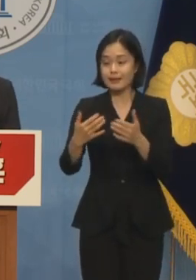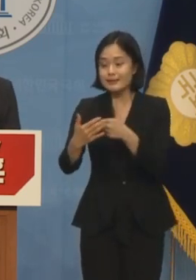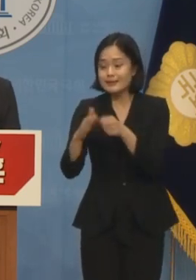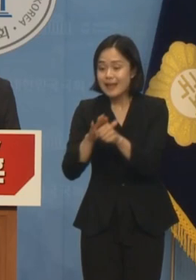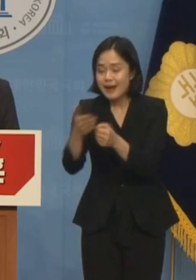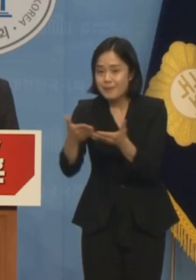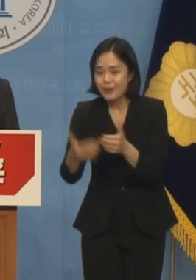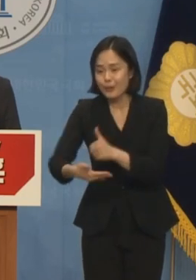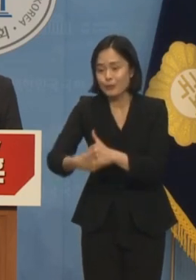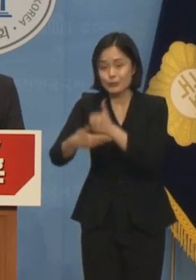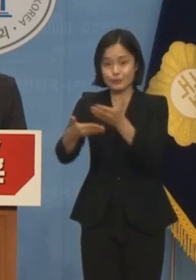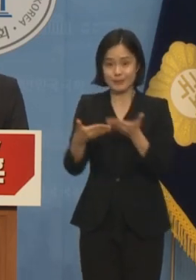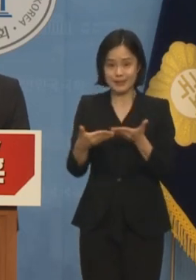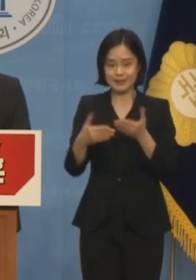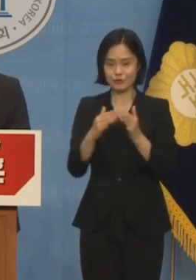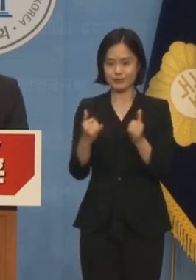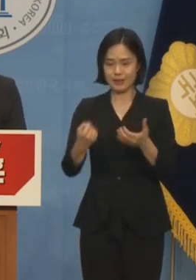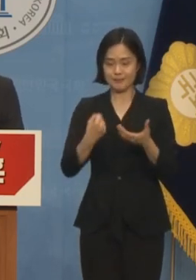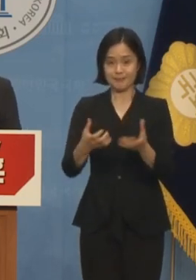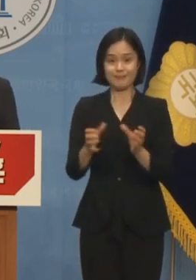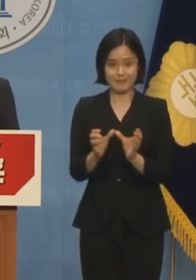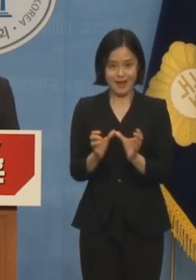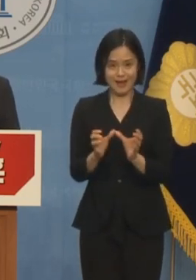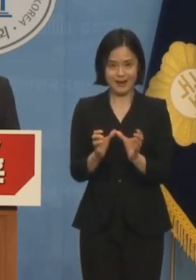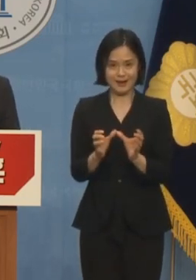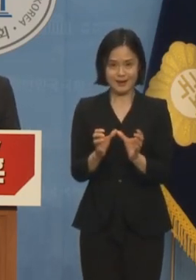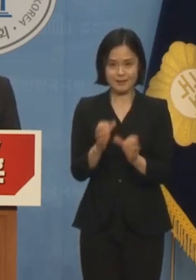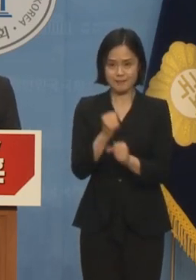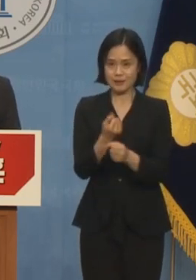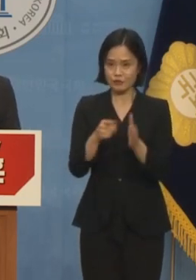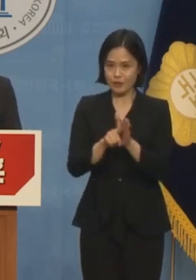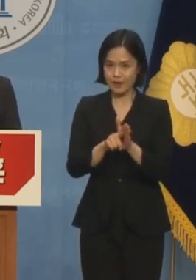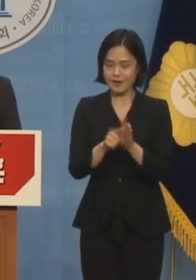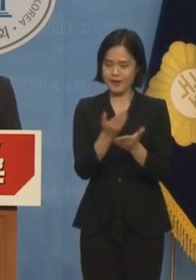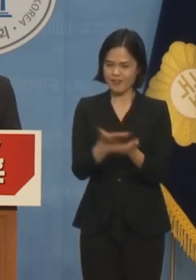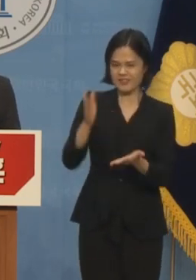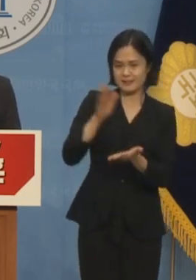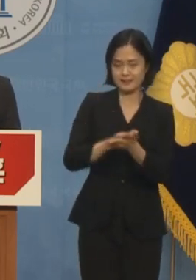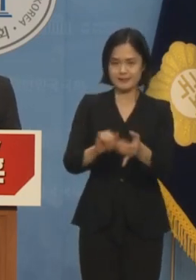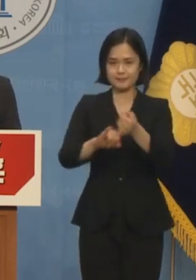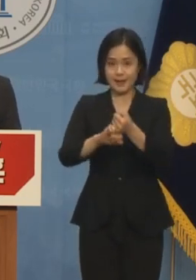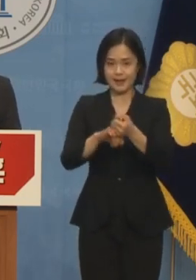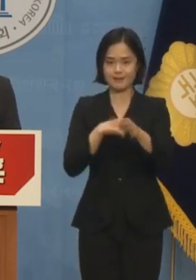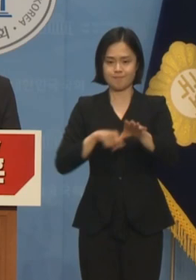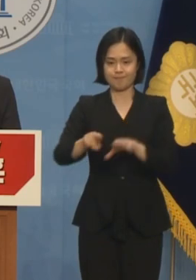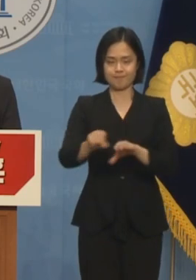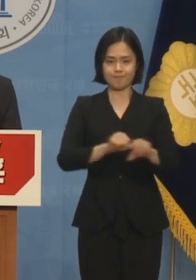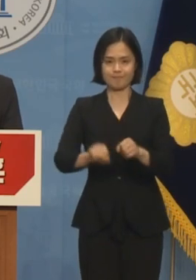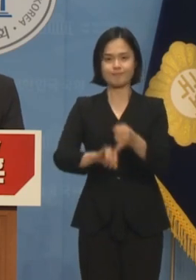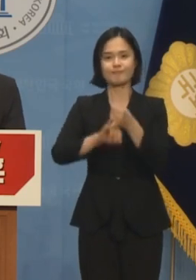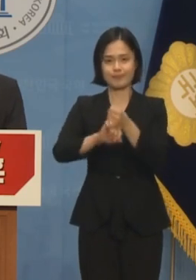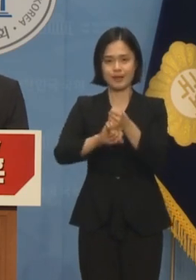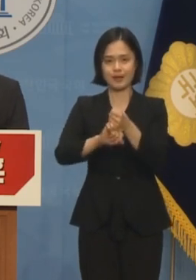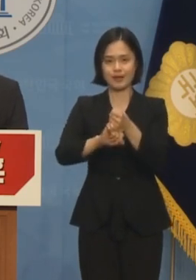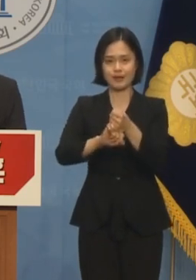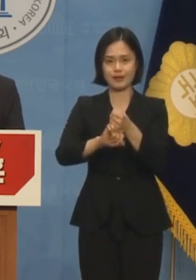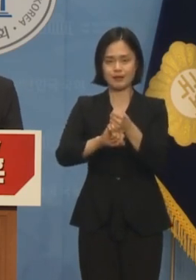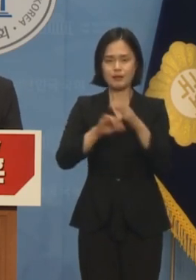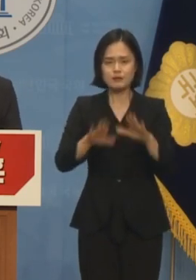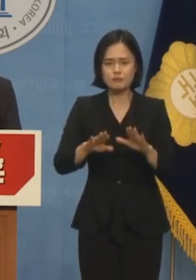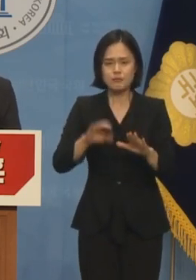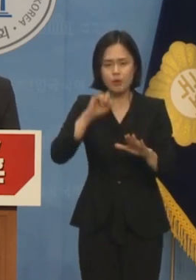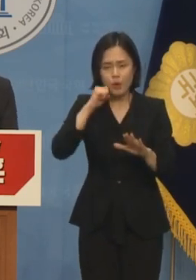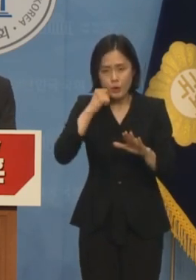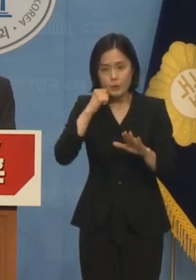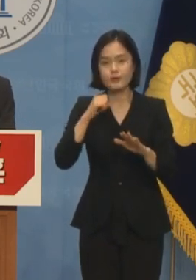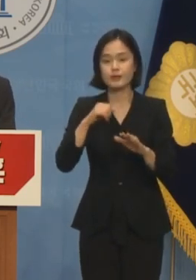존중받는 정당으로 혁신해 나가겠습니다. 제가 앞장서겠습니다. 어렵고 힘든 그